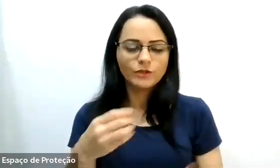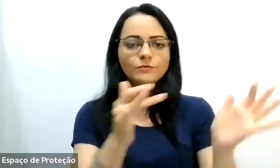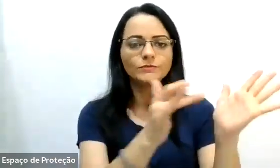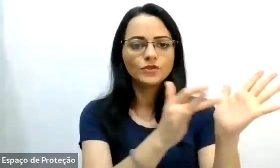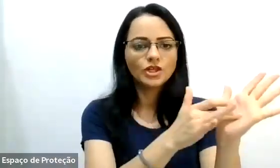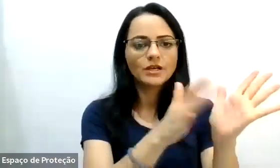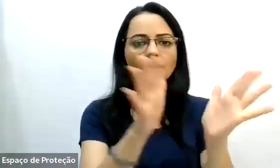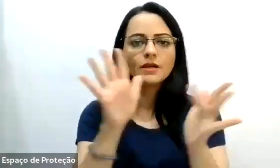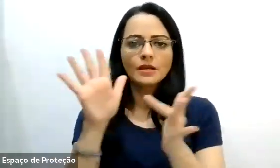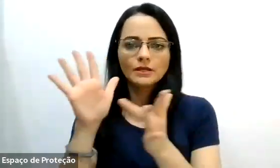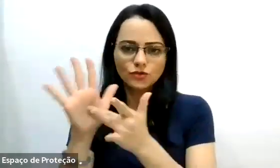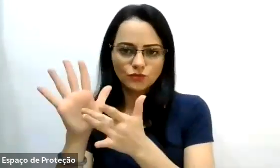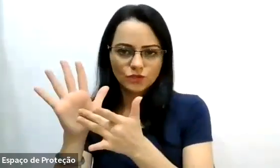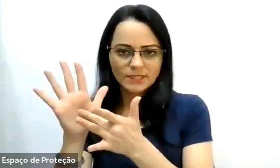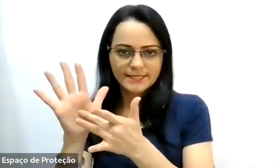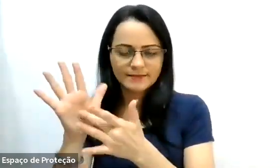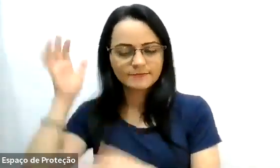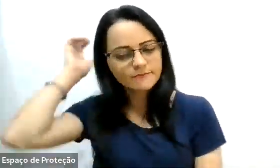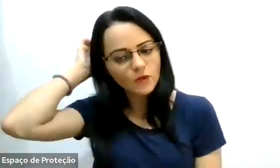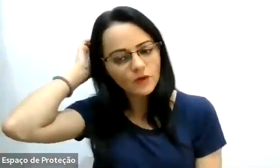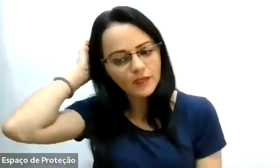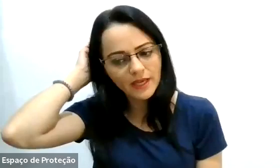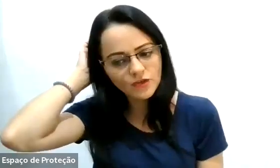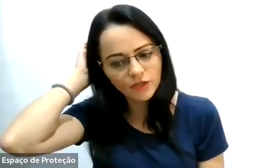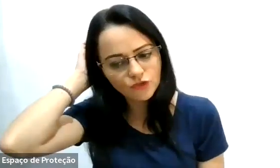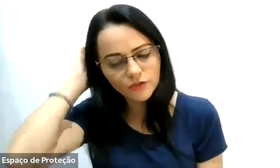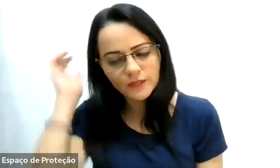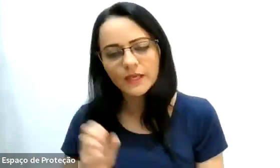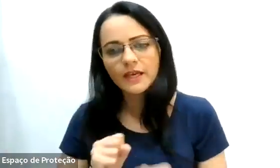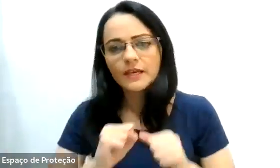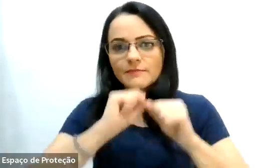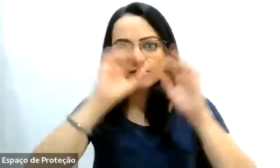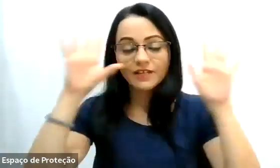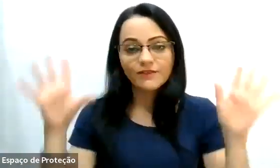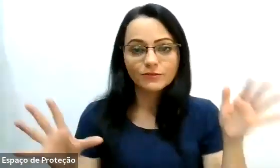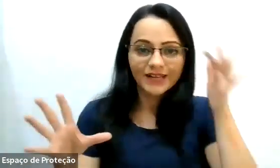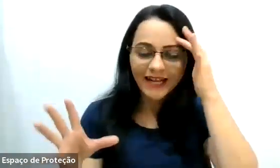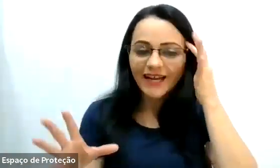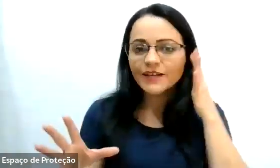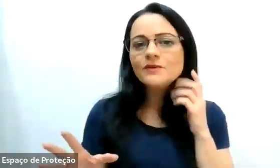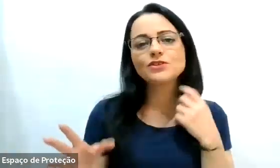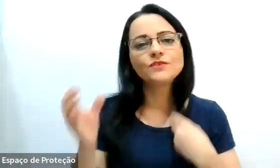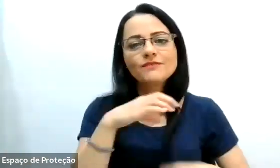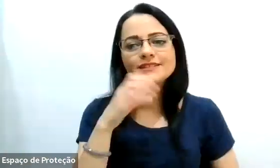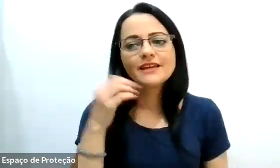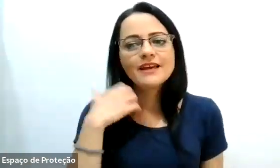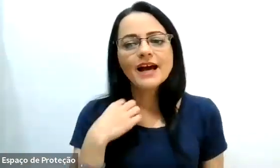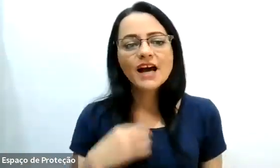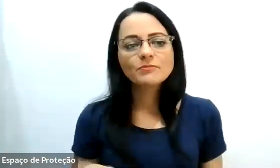filho Jesus. Ok, gente? Espero que tenha ficado claro. Eu tive que fazer rápido